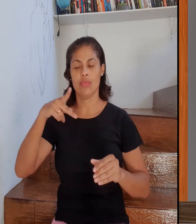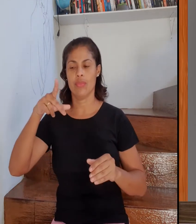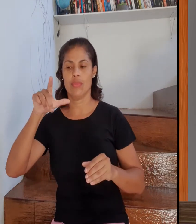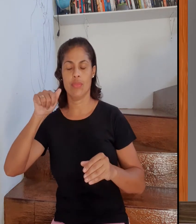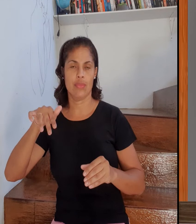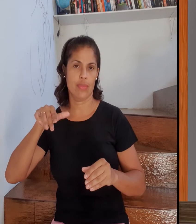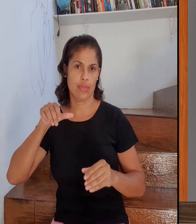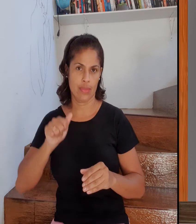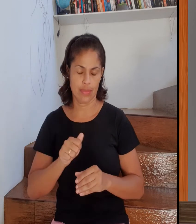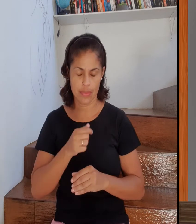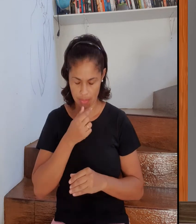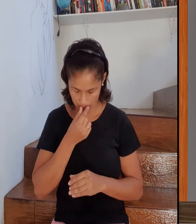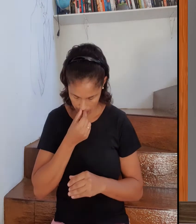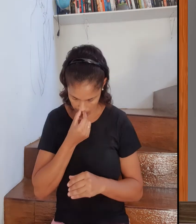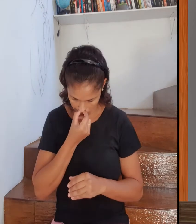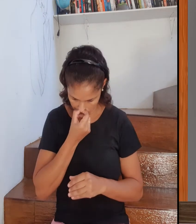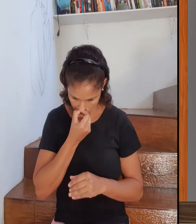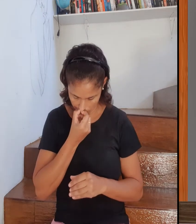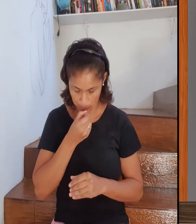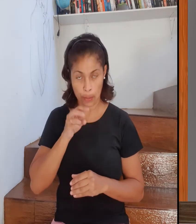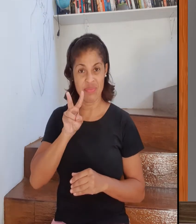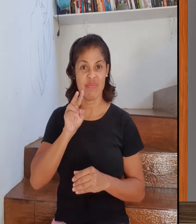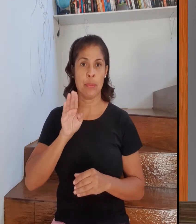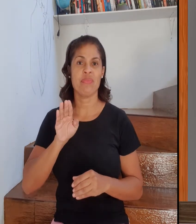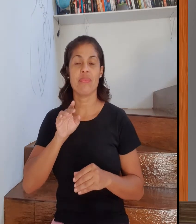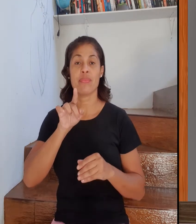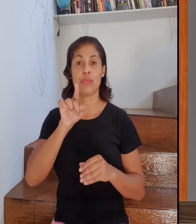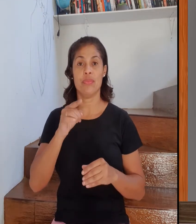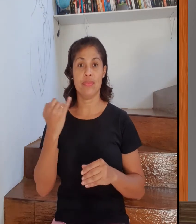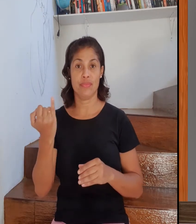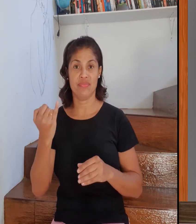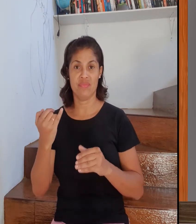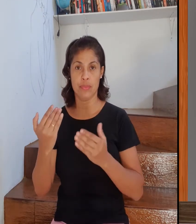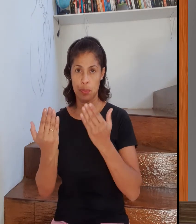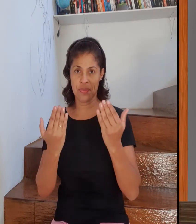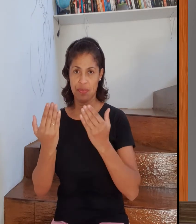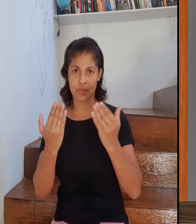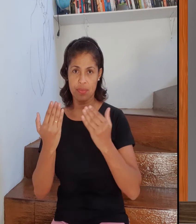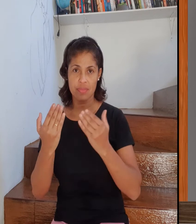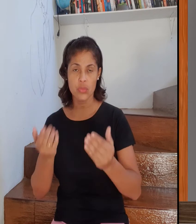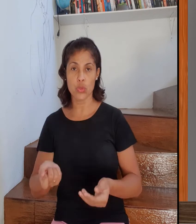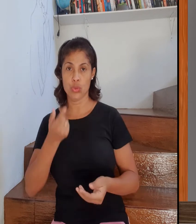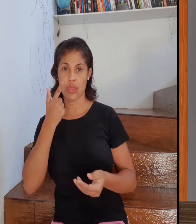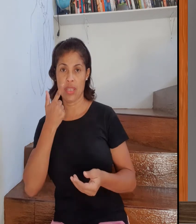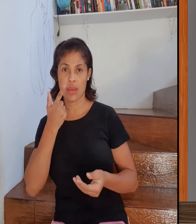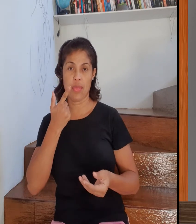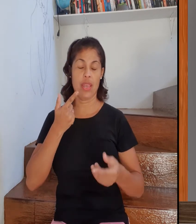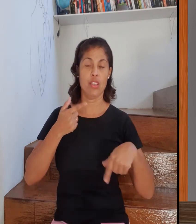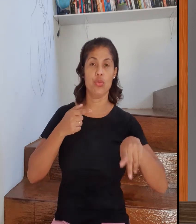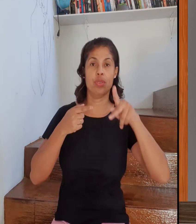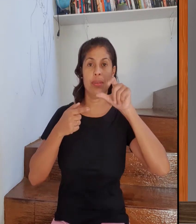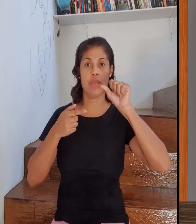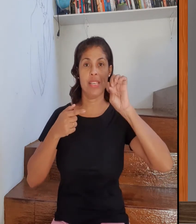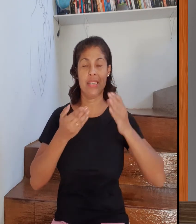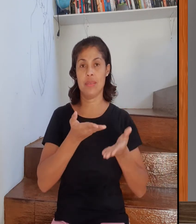plasma. O VD é a razão entre a dose do fármaco administrado e a sua concentração